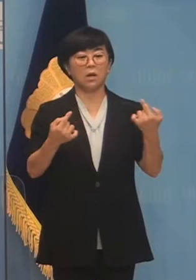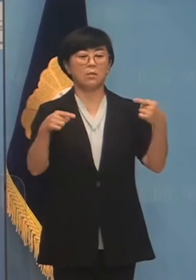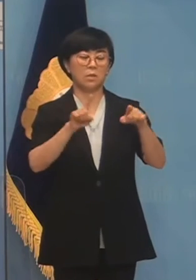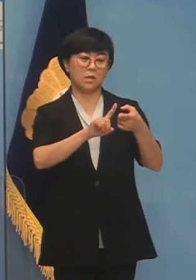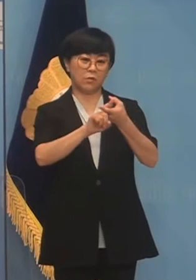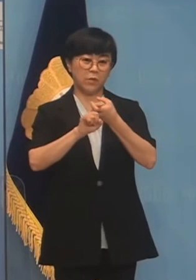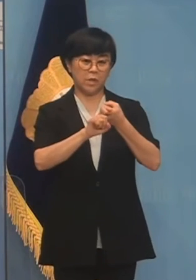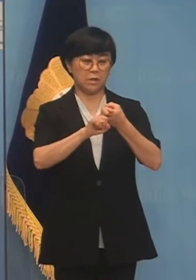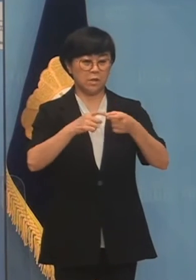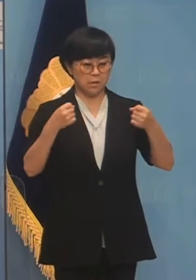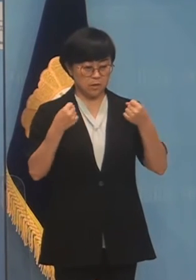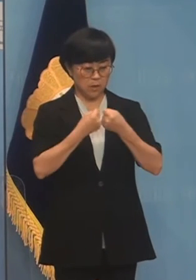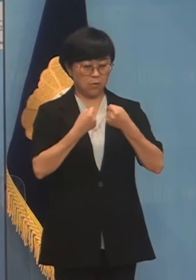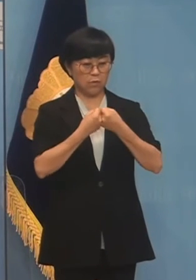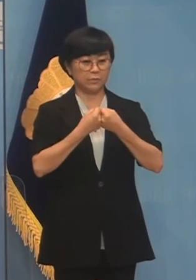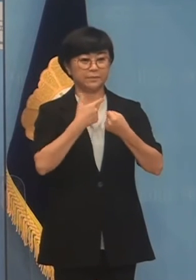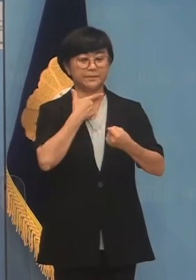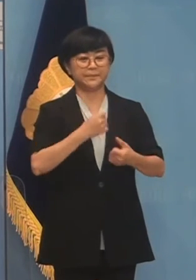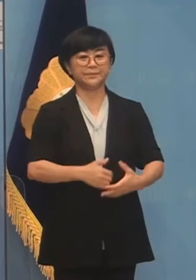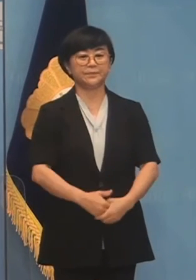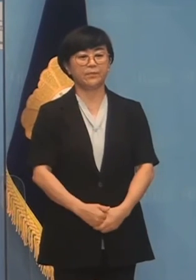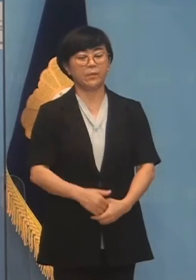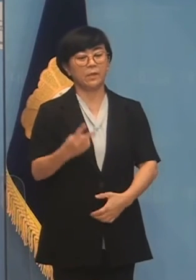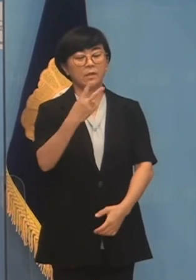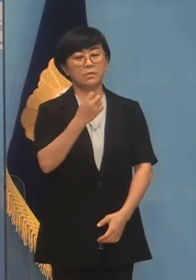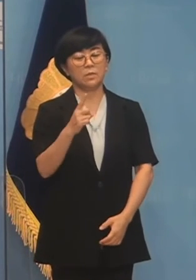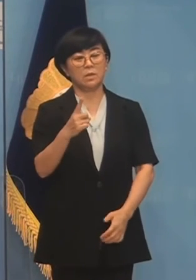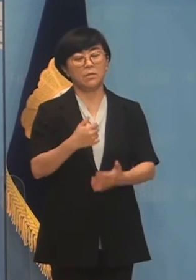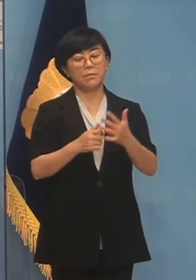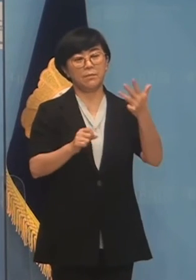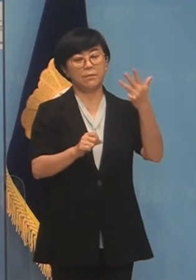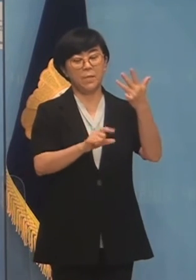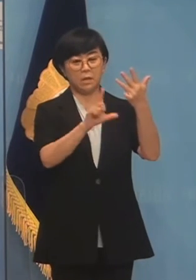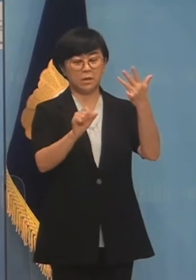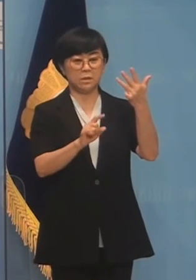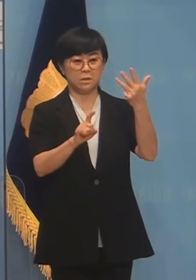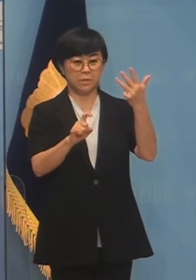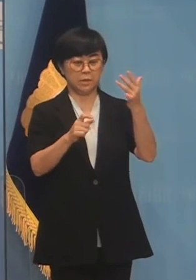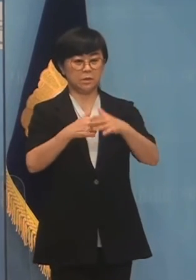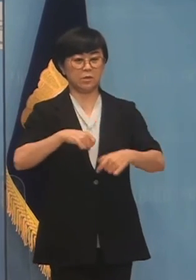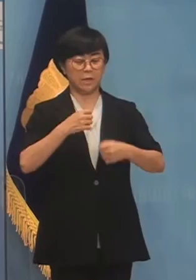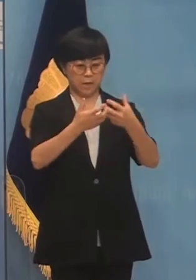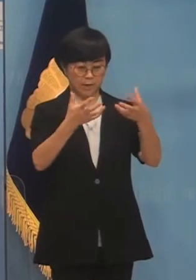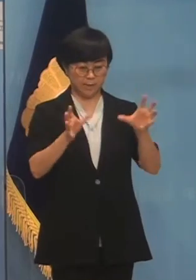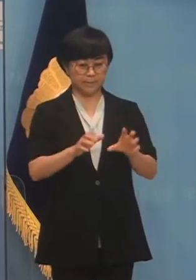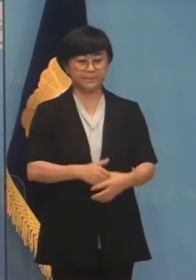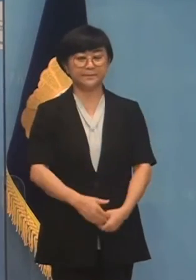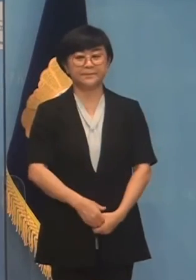함께 연대에 싸워 나갈 것입니다. 2021년 8월 11일 정의당